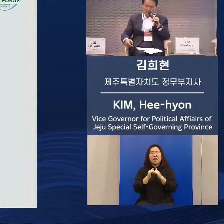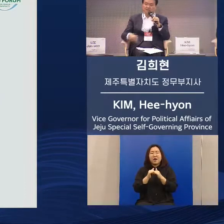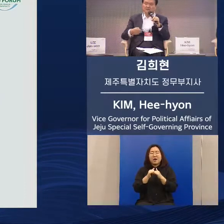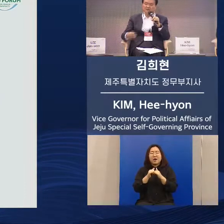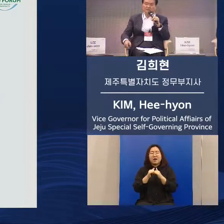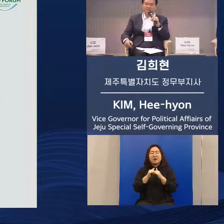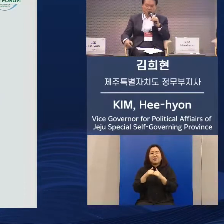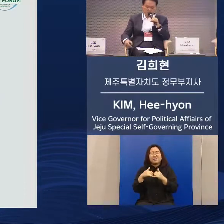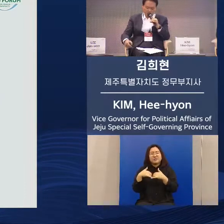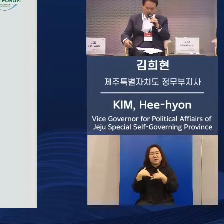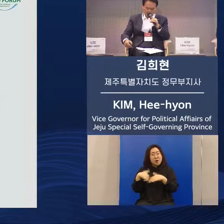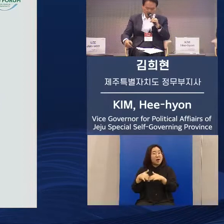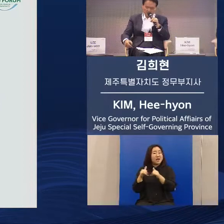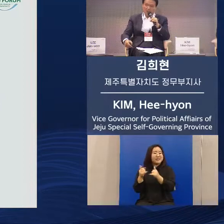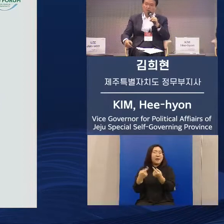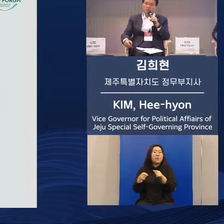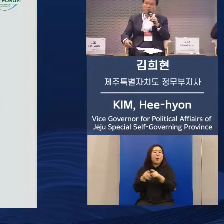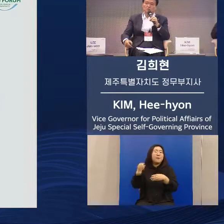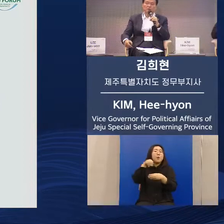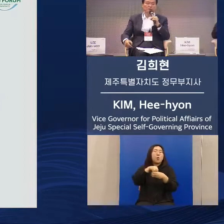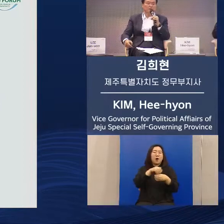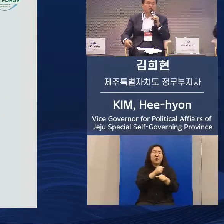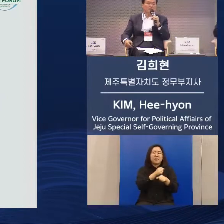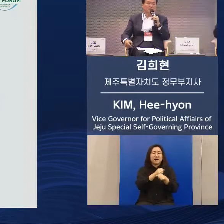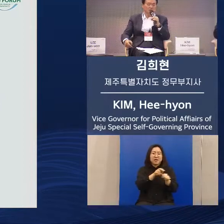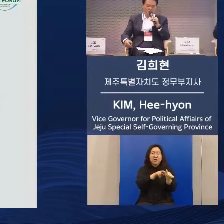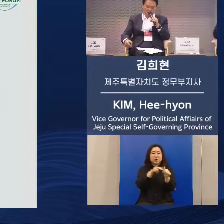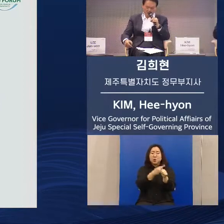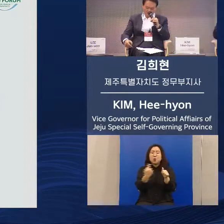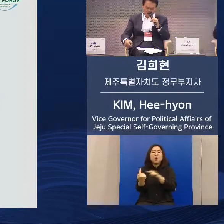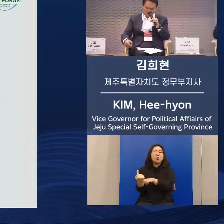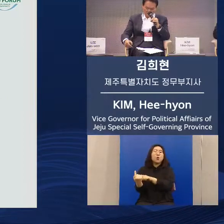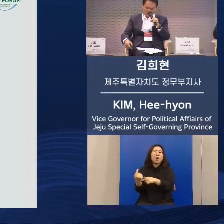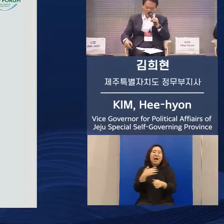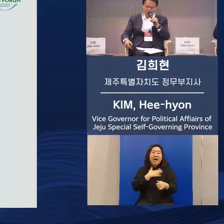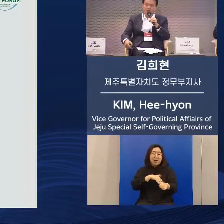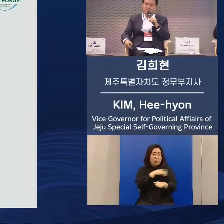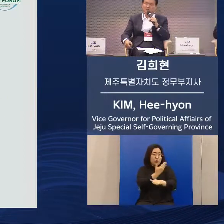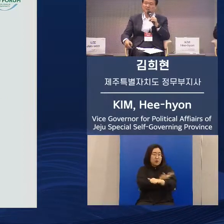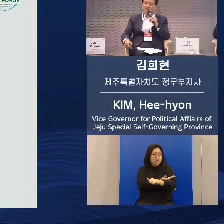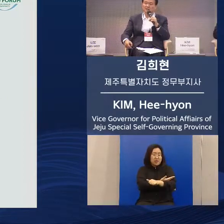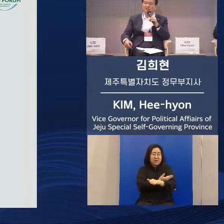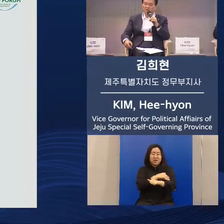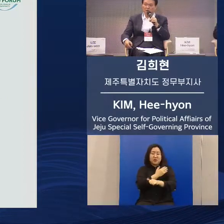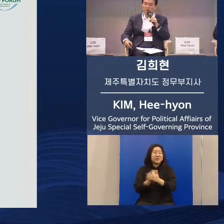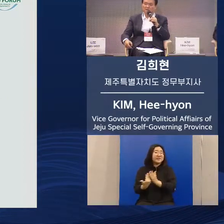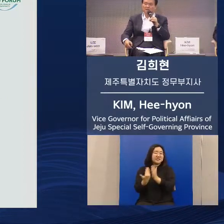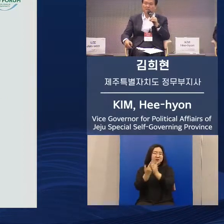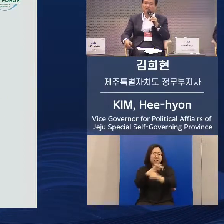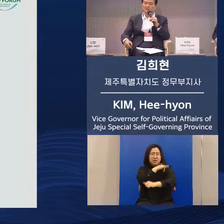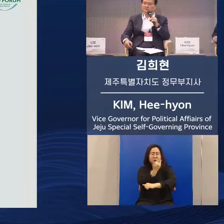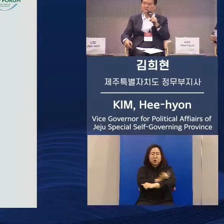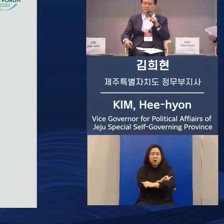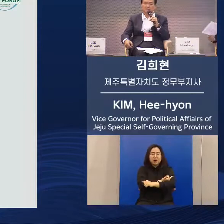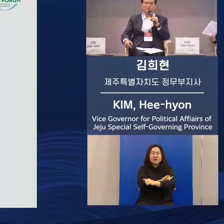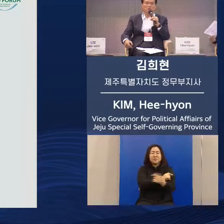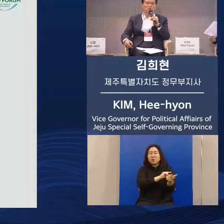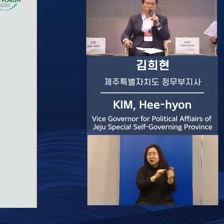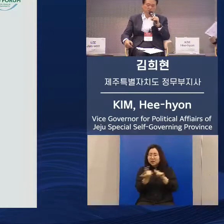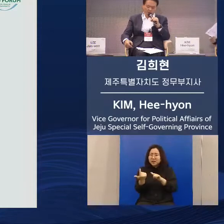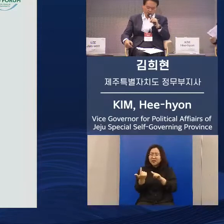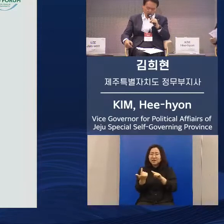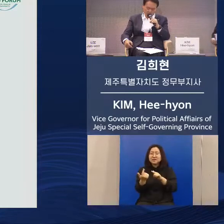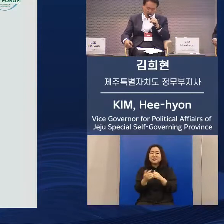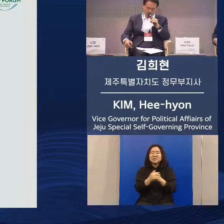포함한 이런 따뜻한 사회를 만들기 위해서 정보 소외계층의 알 권리, 또 권익 증진, 인권 여러 가지가 있습니다만